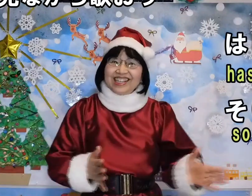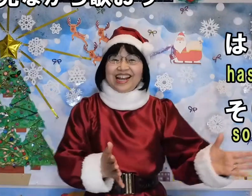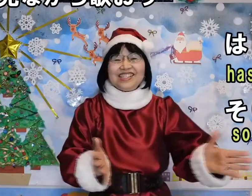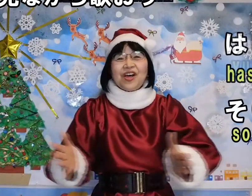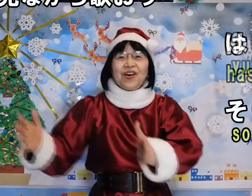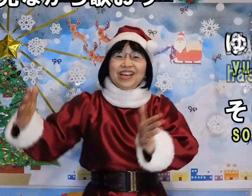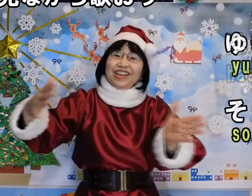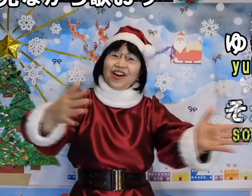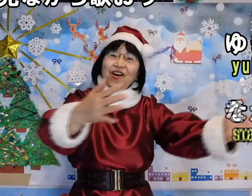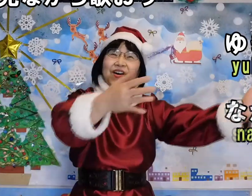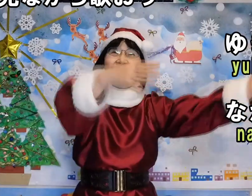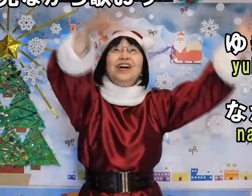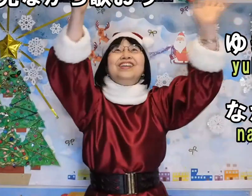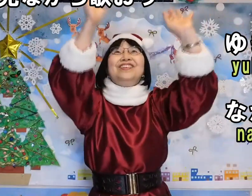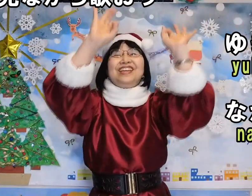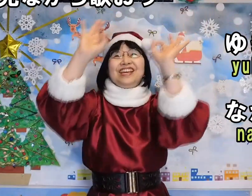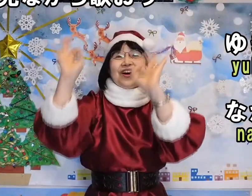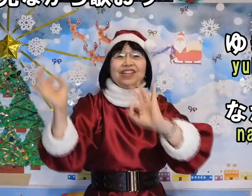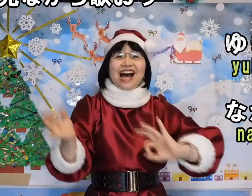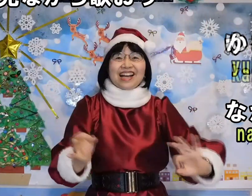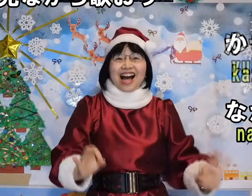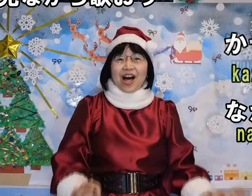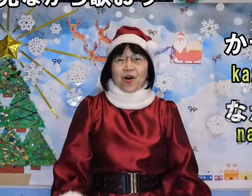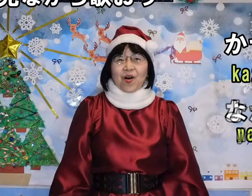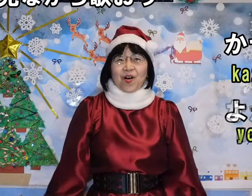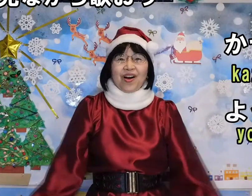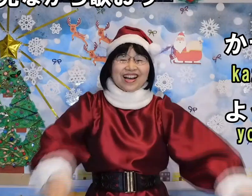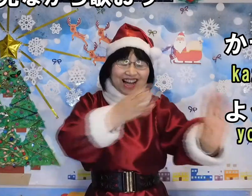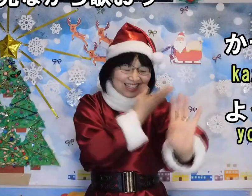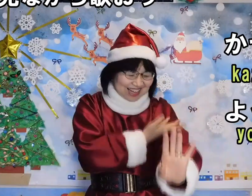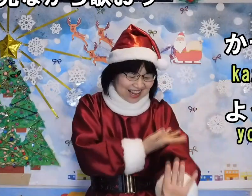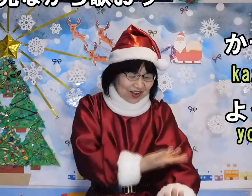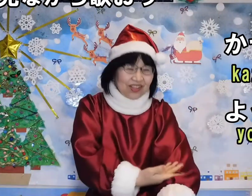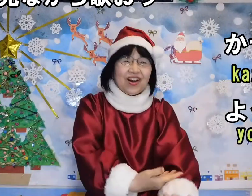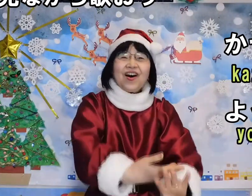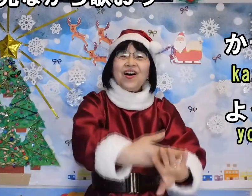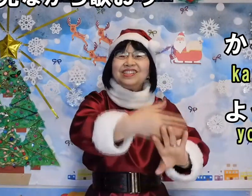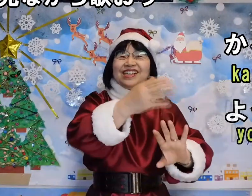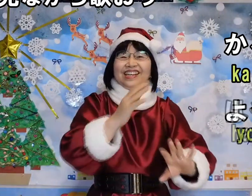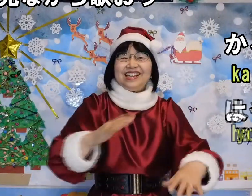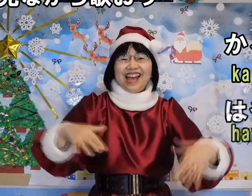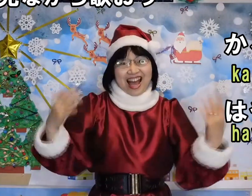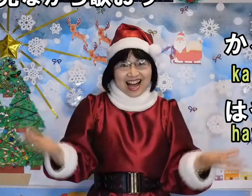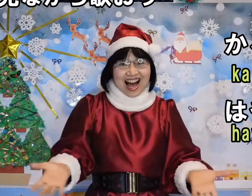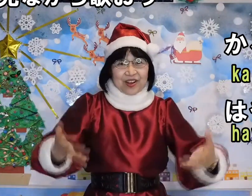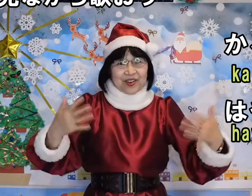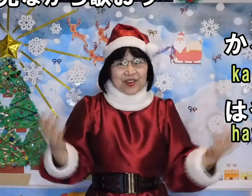走れソリよ、雪の中を風のように軽